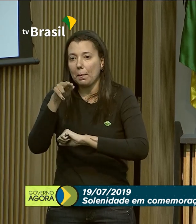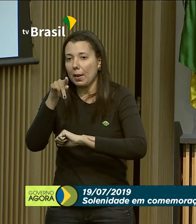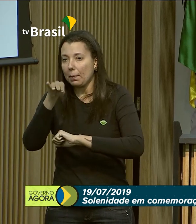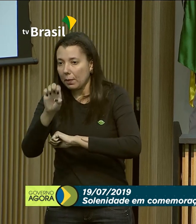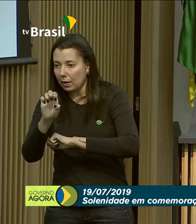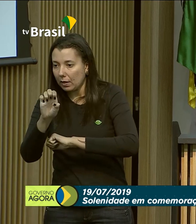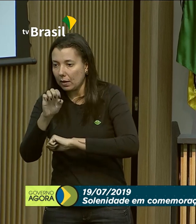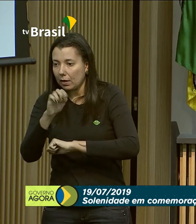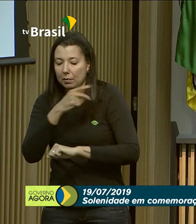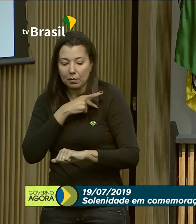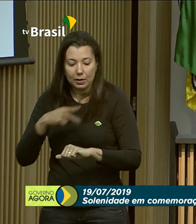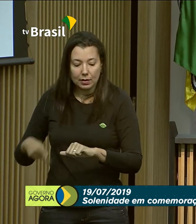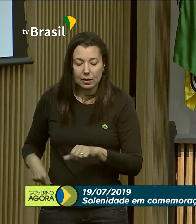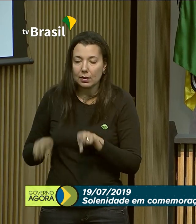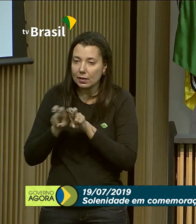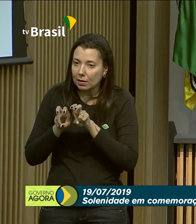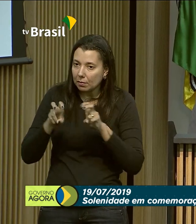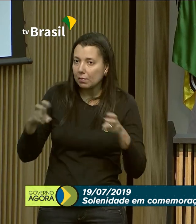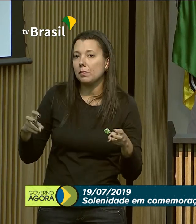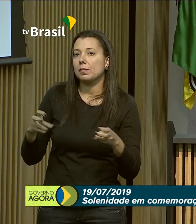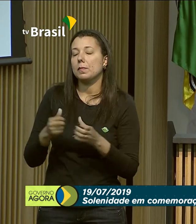na presidência da mesa,